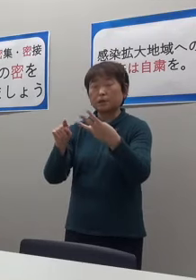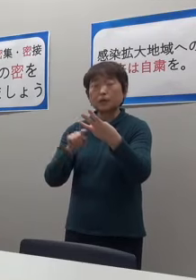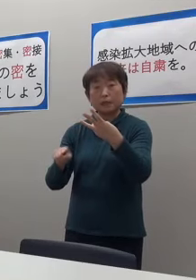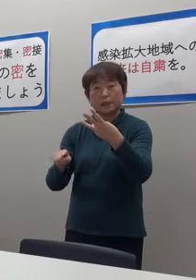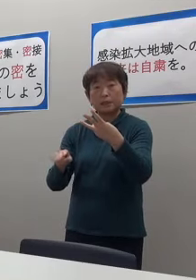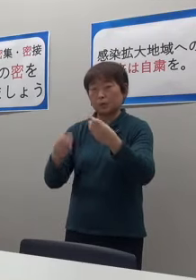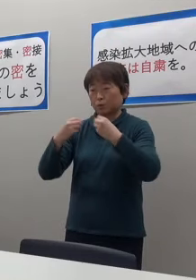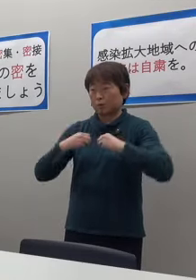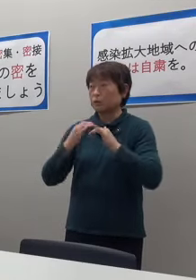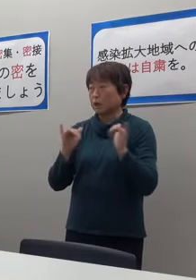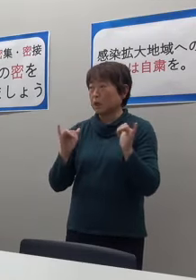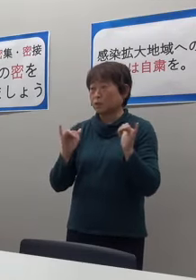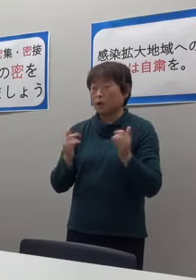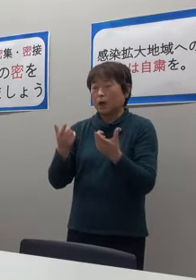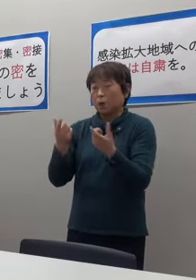ア。 はい、あのおっしゃる通りです。